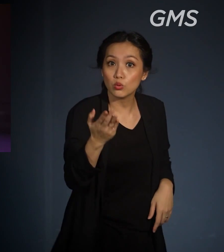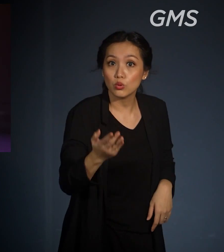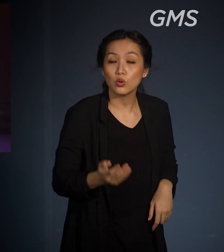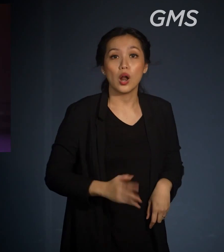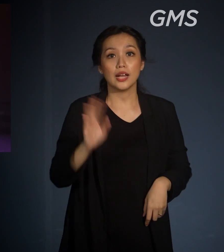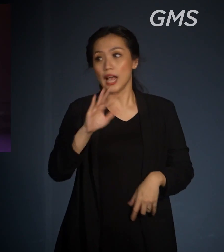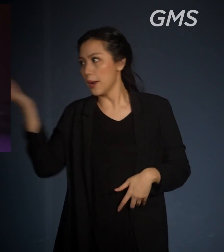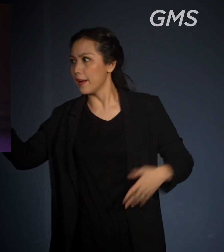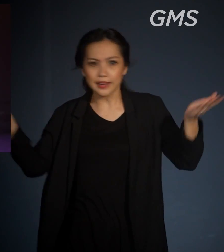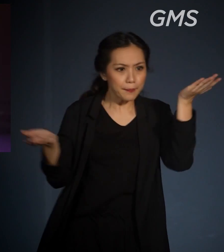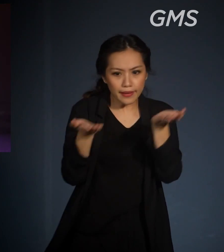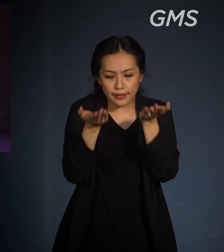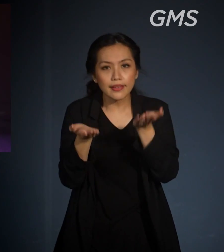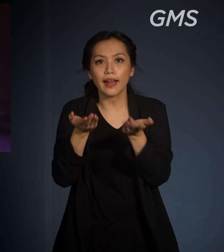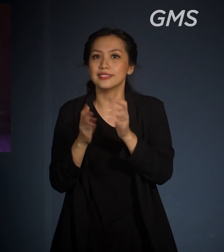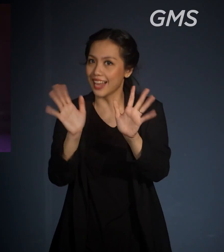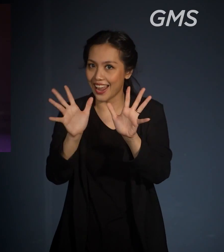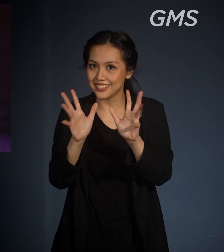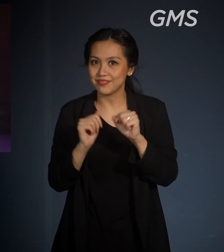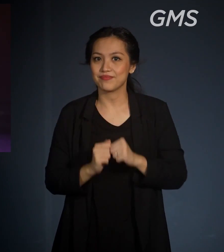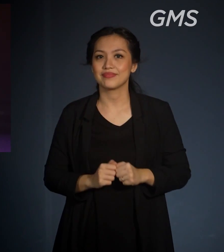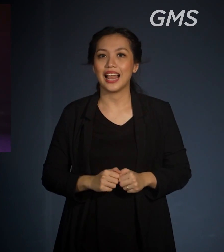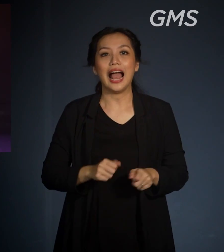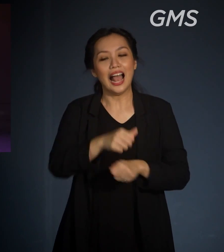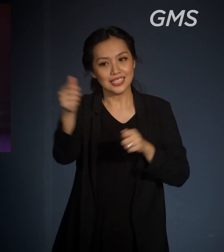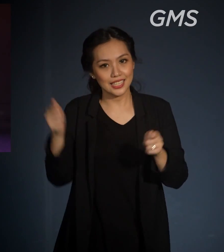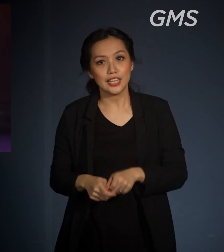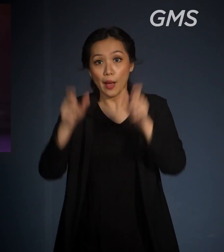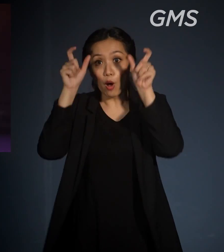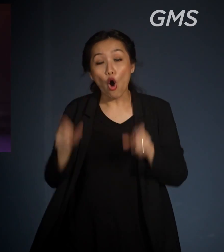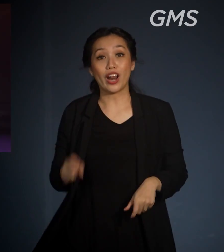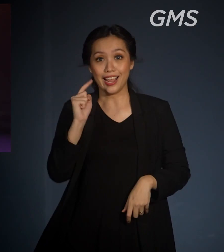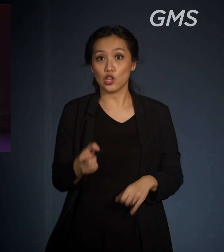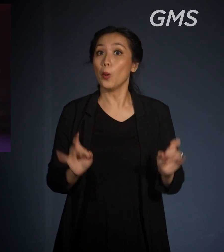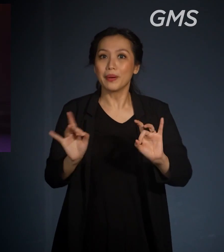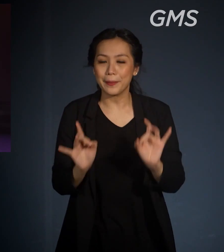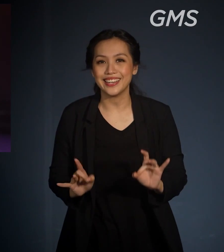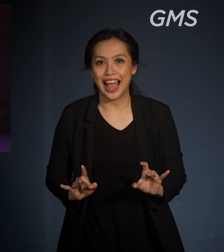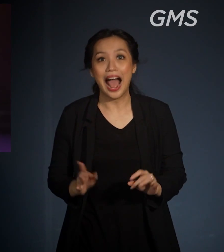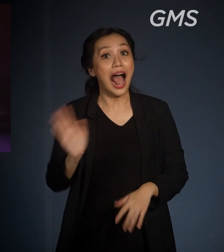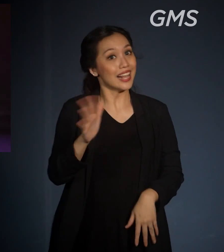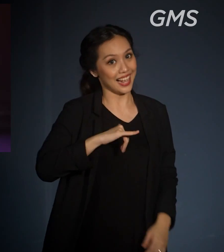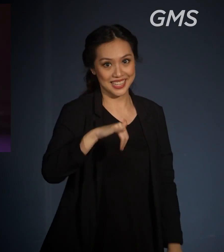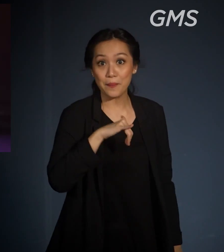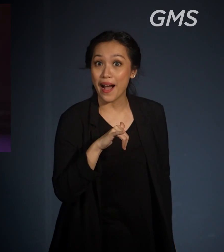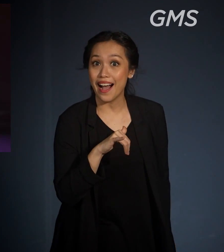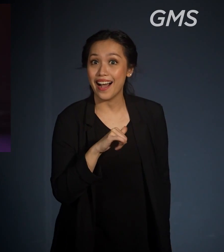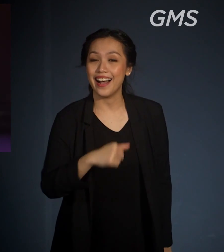Anda dengan orang lain. Setiap orang itu unik. Kita ini sebetulnya nggak diciptakan dengan kelemahan,